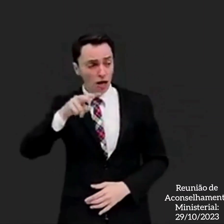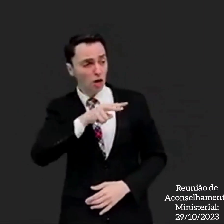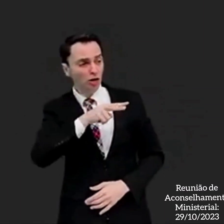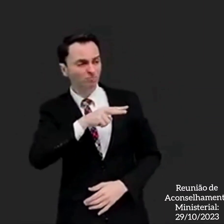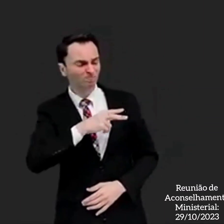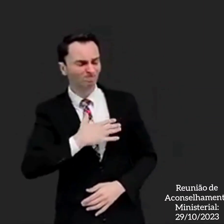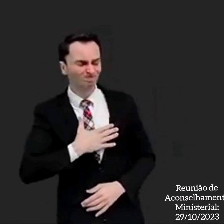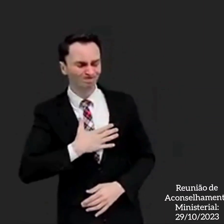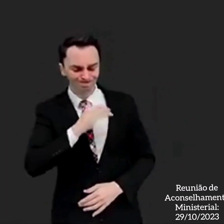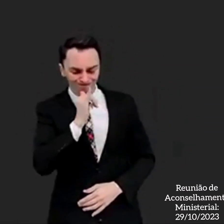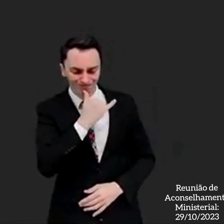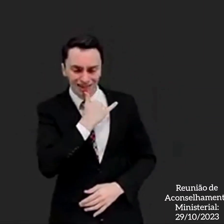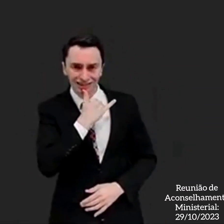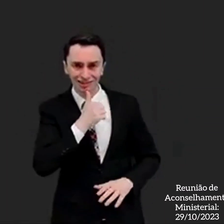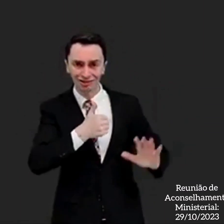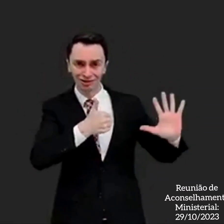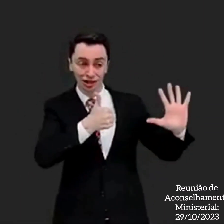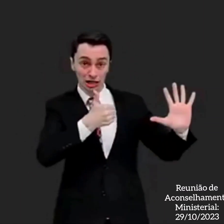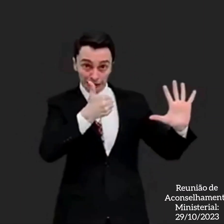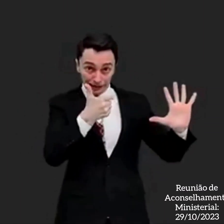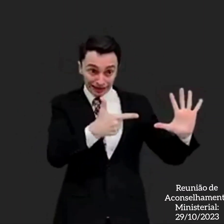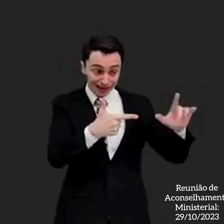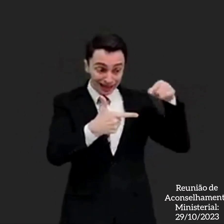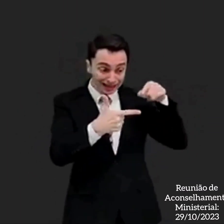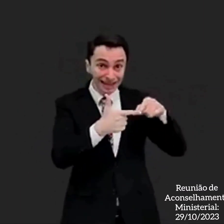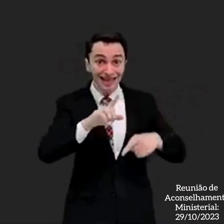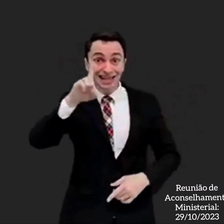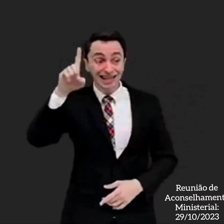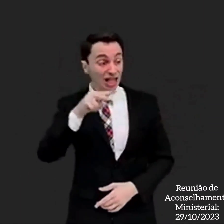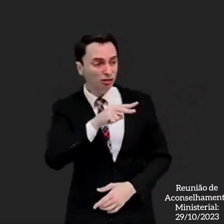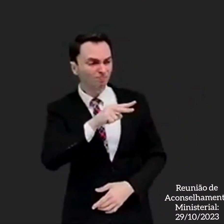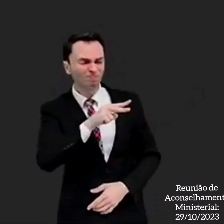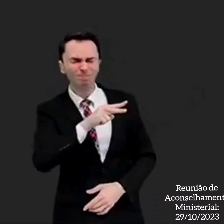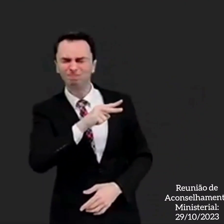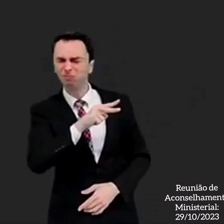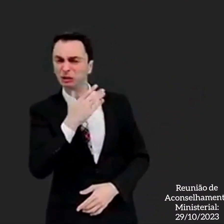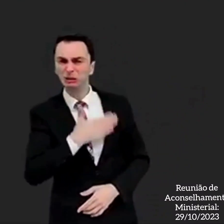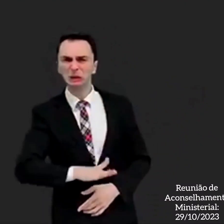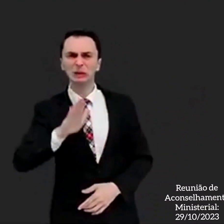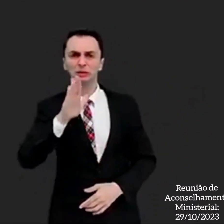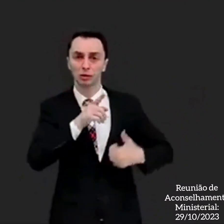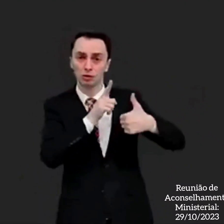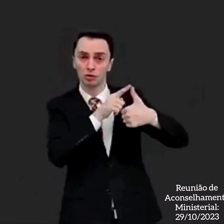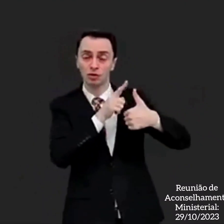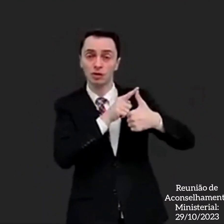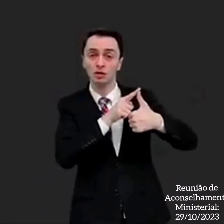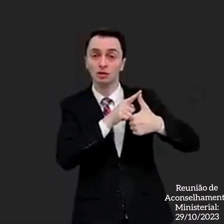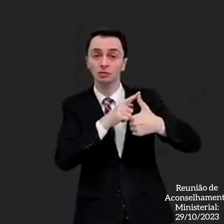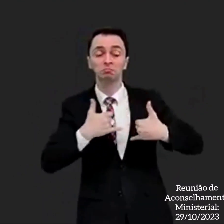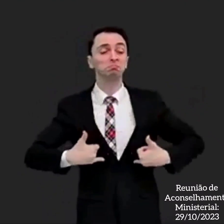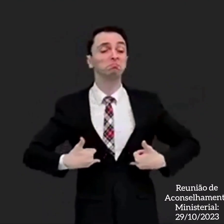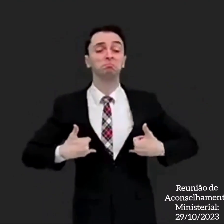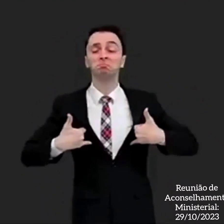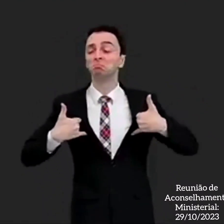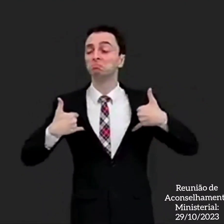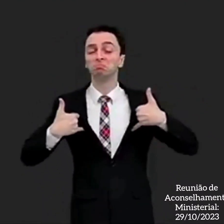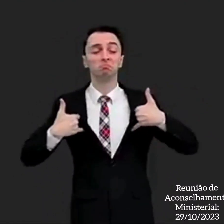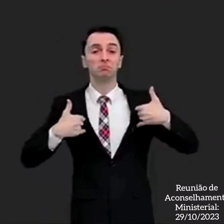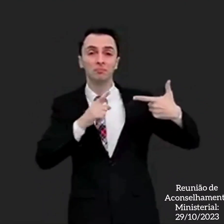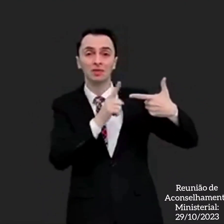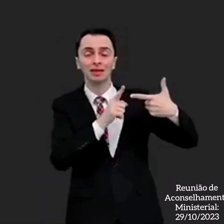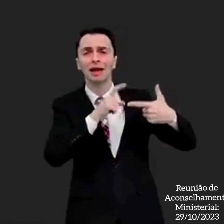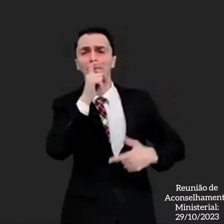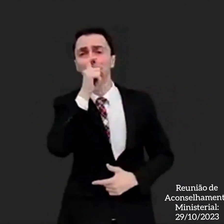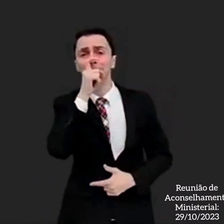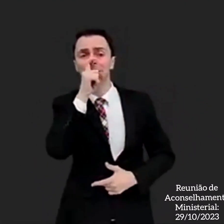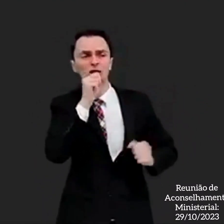e a 7ª a sua alma abomina: olhos altivos, língua mentirosa, e mãos